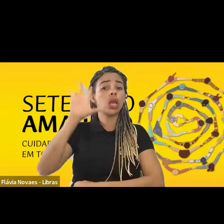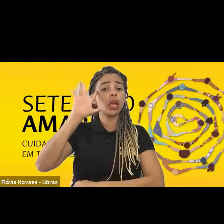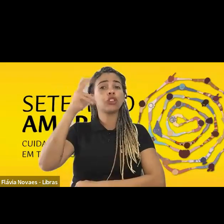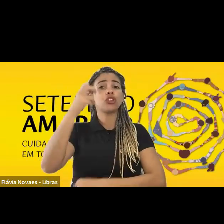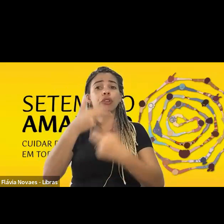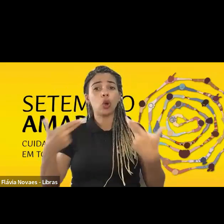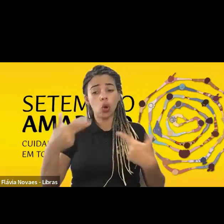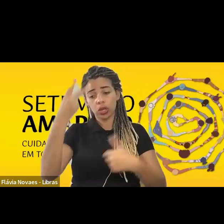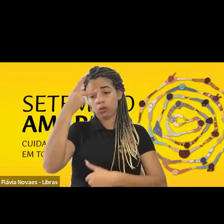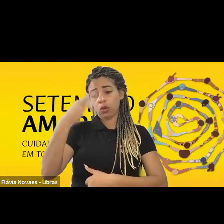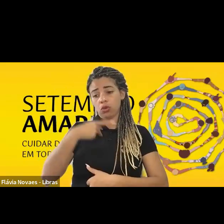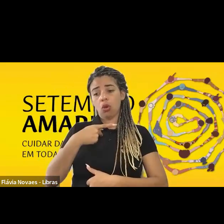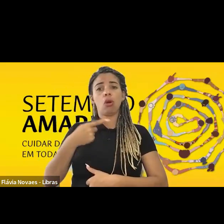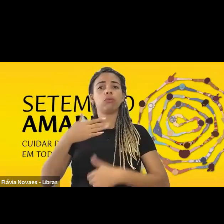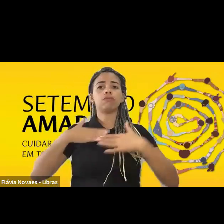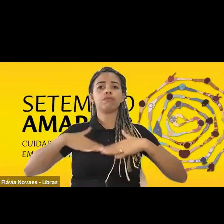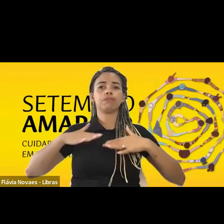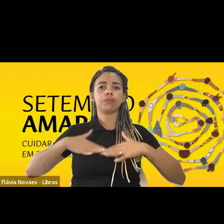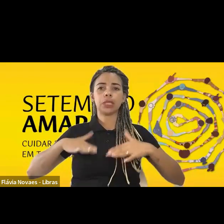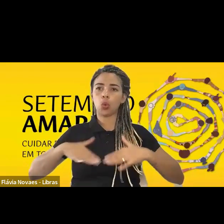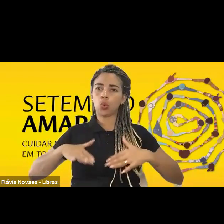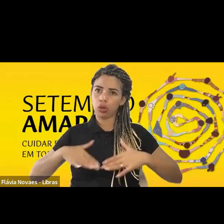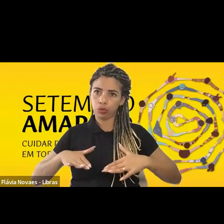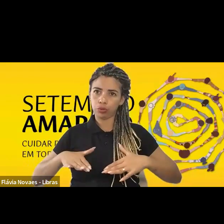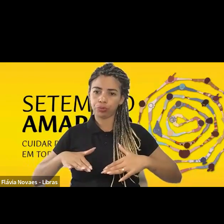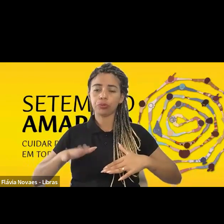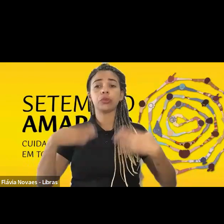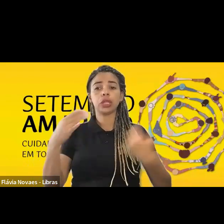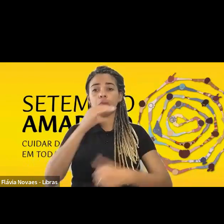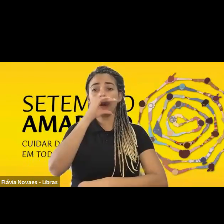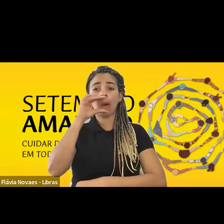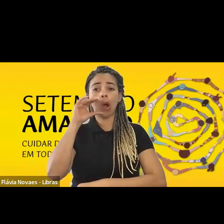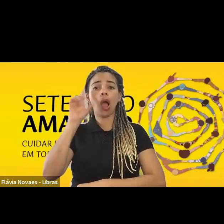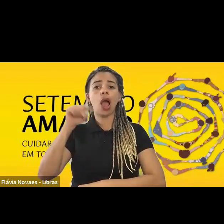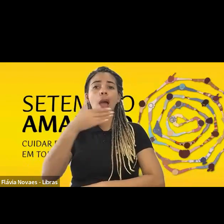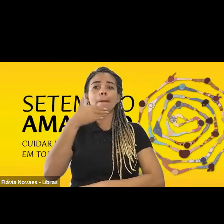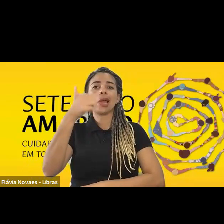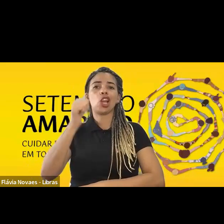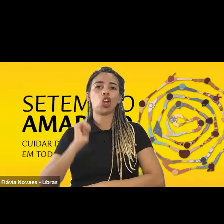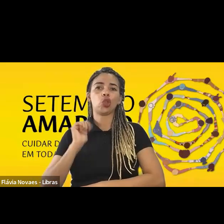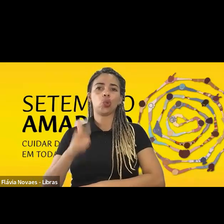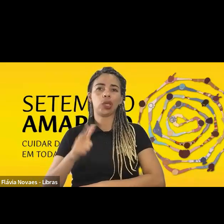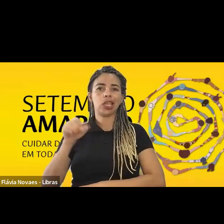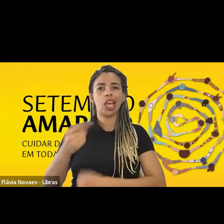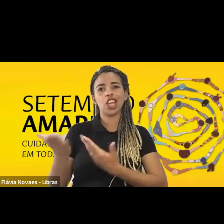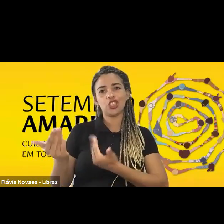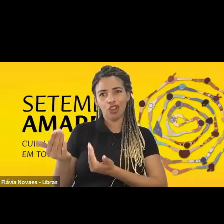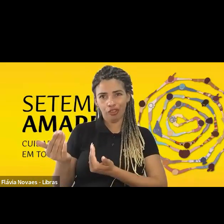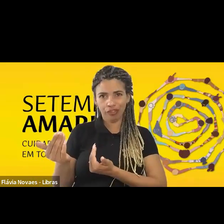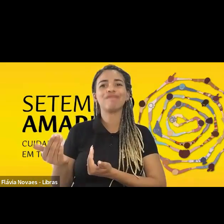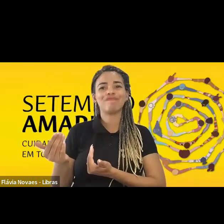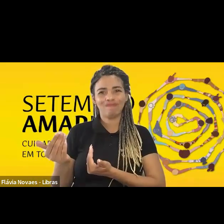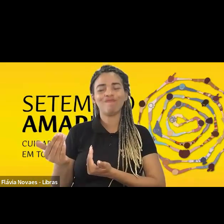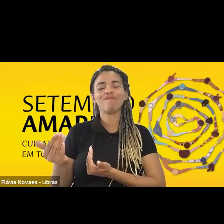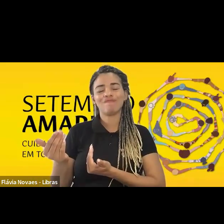respeito de forma muito mais livre, e, portanto, ser adulto é mais confortável do que é ser adolescente, de fato.